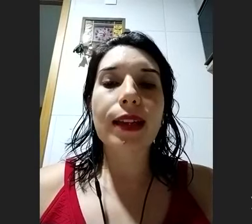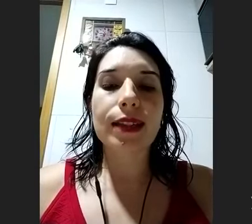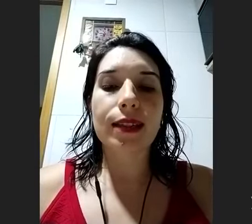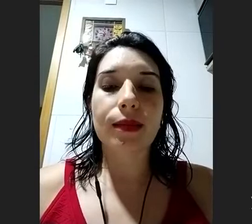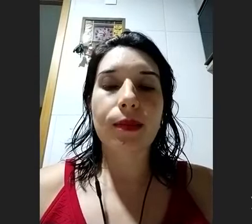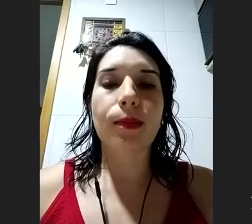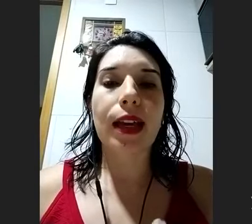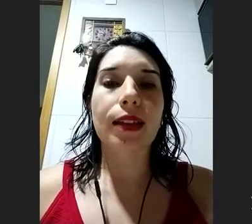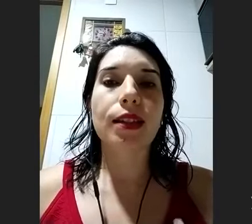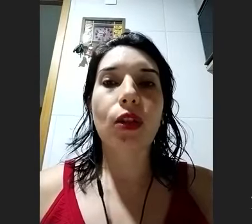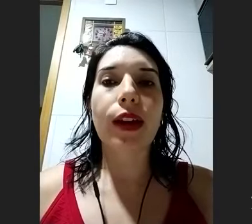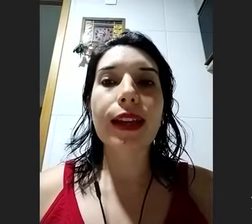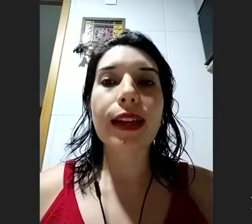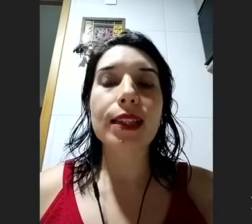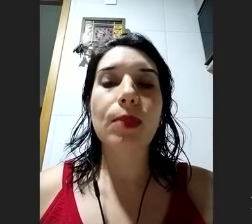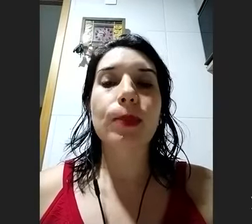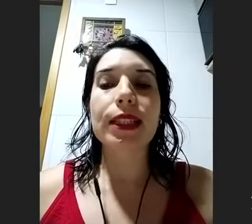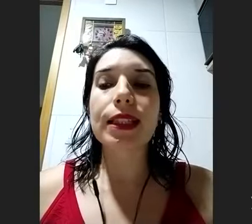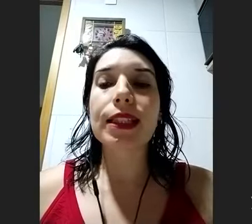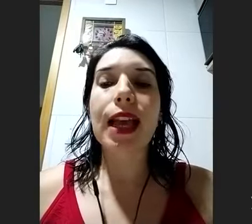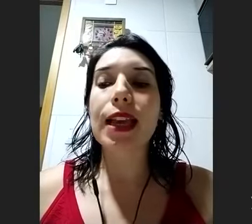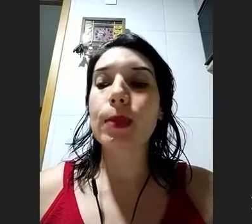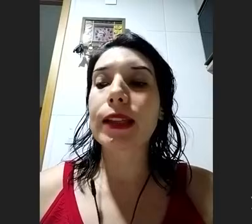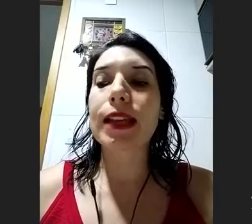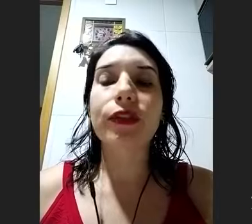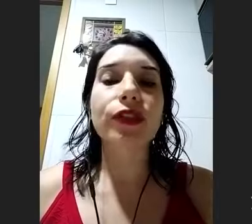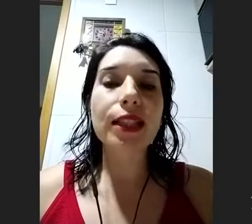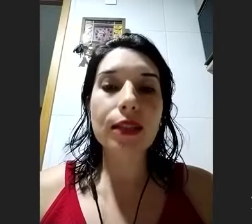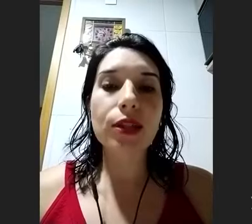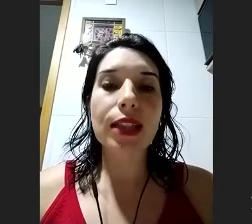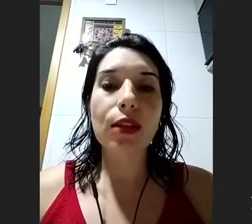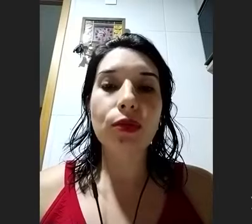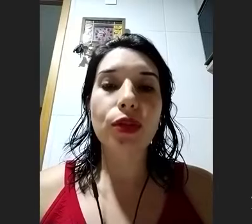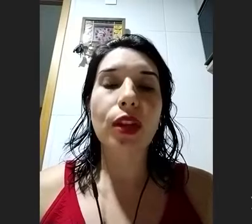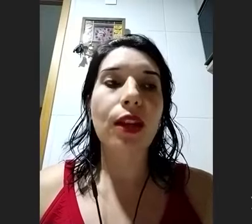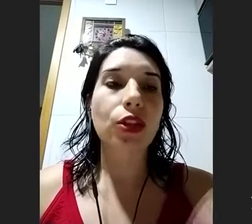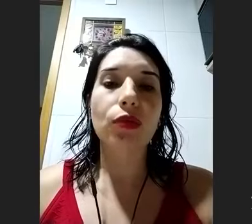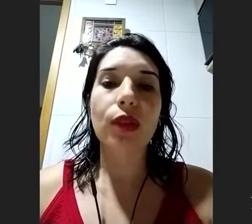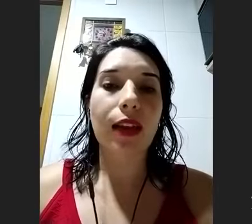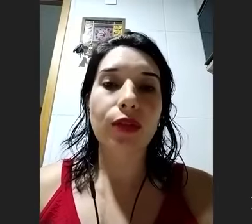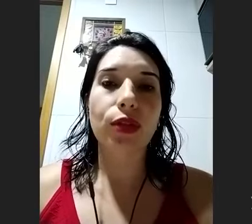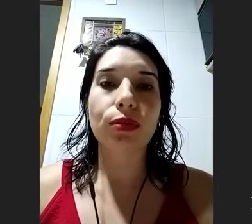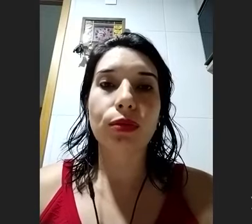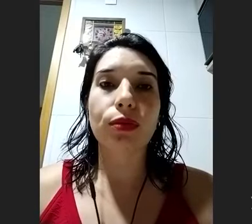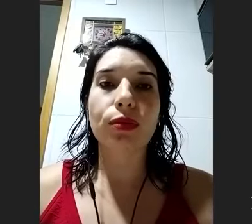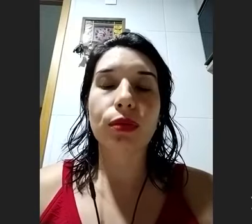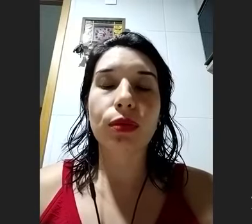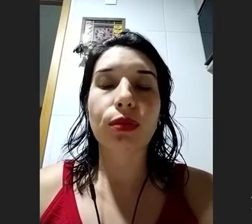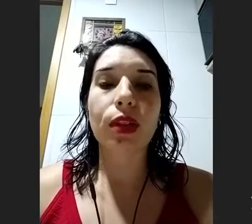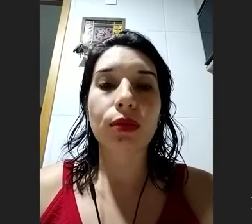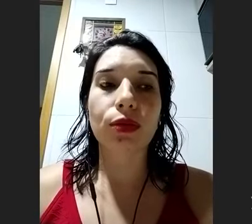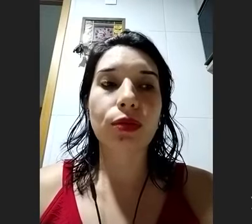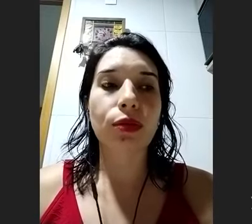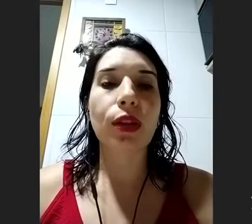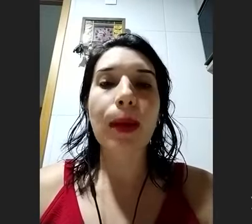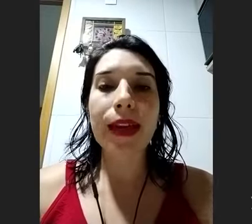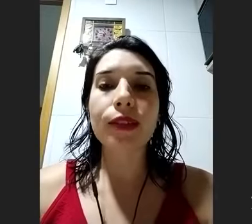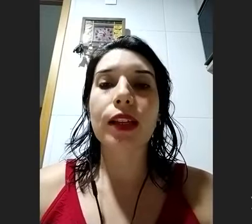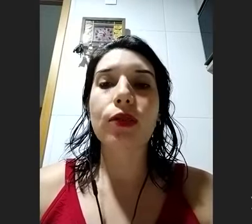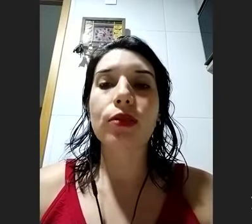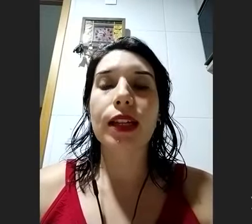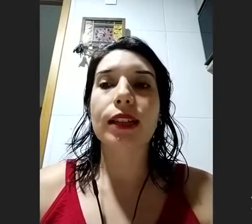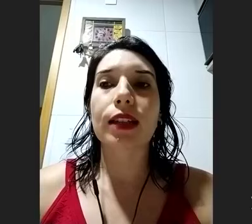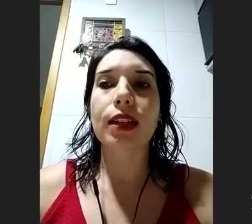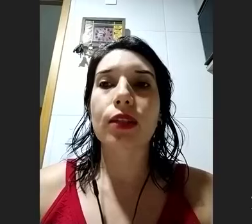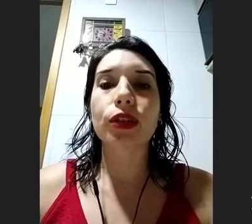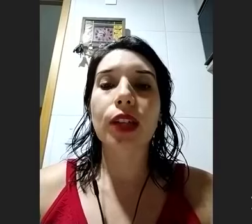informação mais correta, assim, mais precisa, a respeito dessa Fundação de Saúde. Eu assisti uma live do Dr. Cabeto,